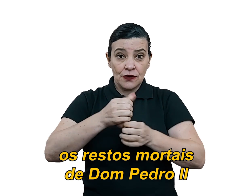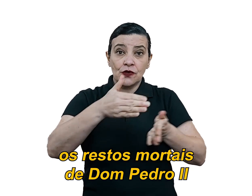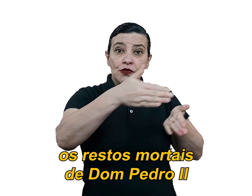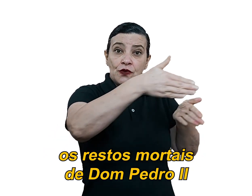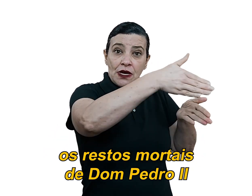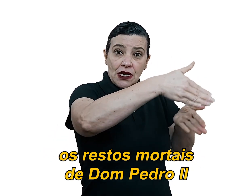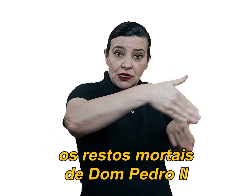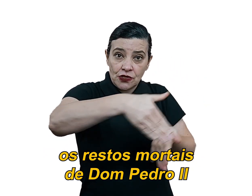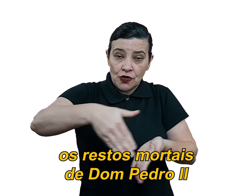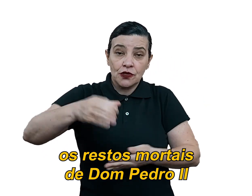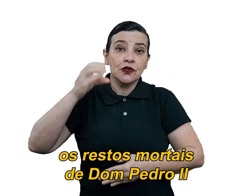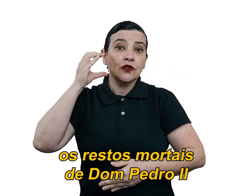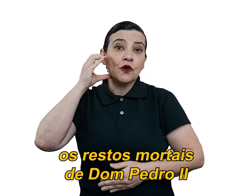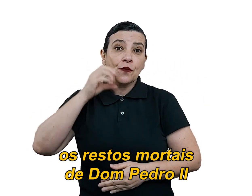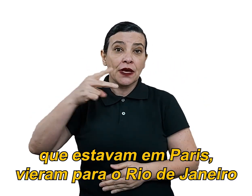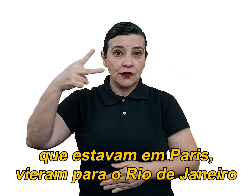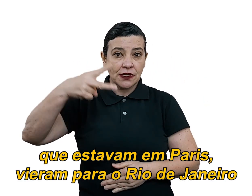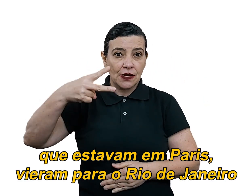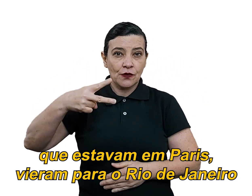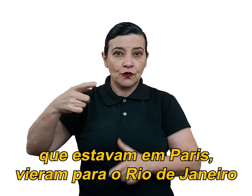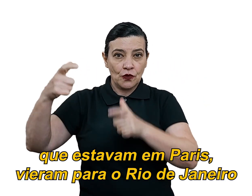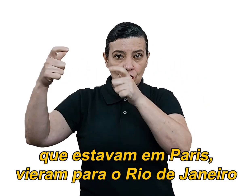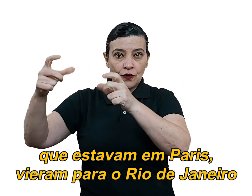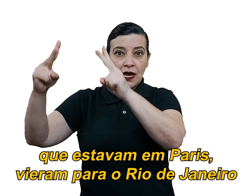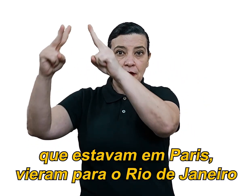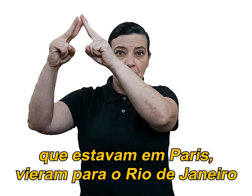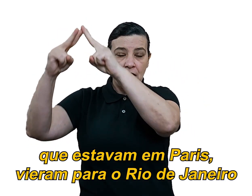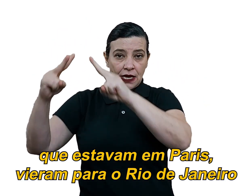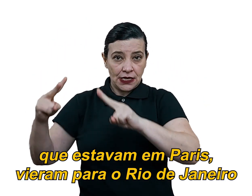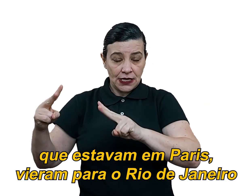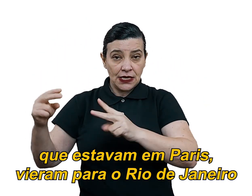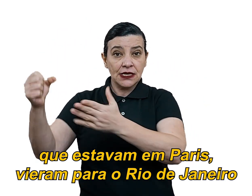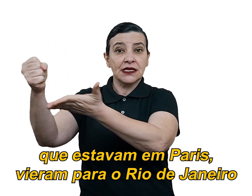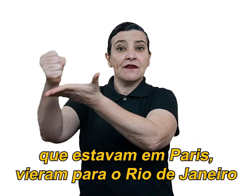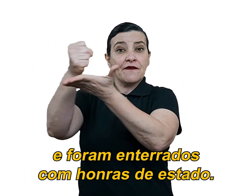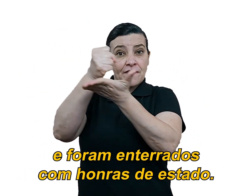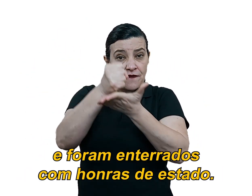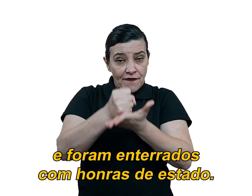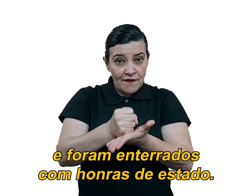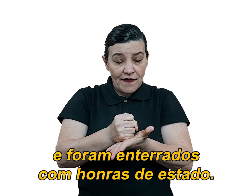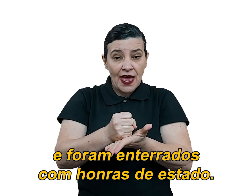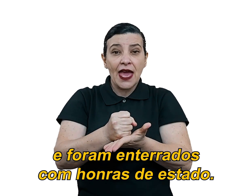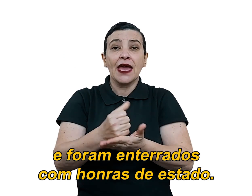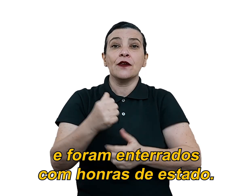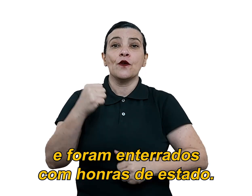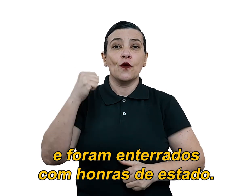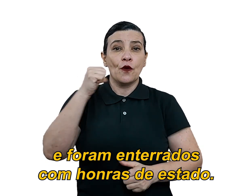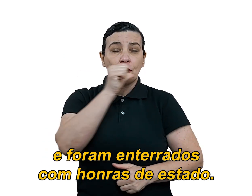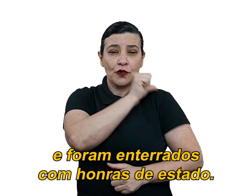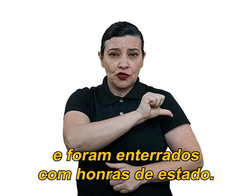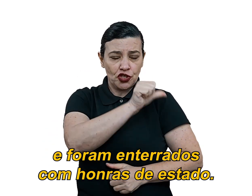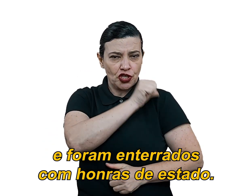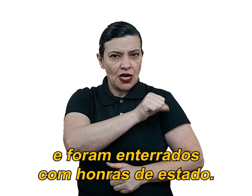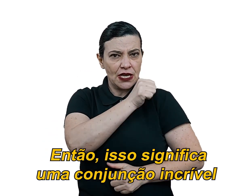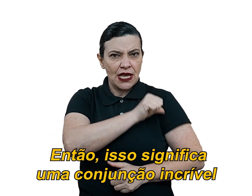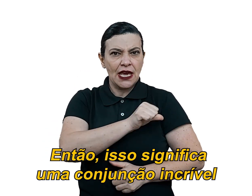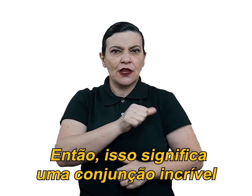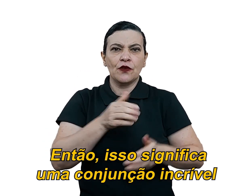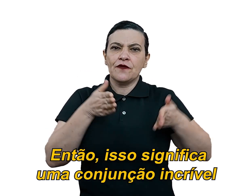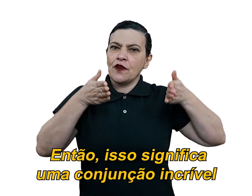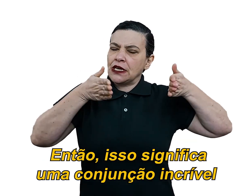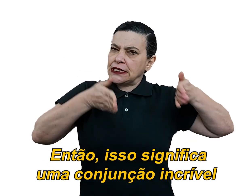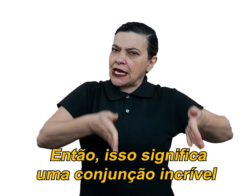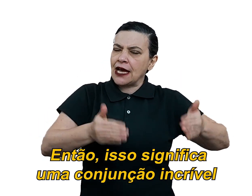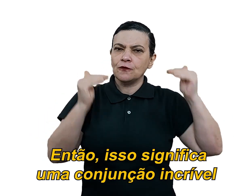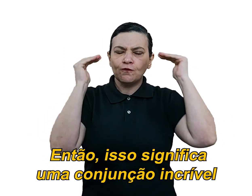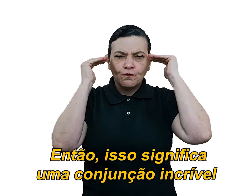restos mortais de Dom Pedro II, que estavam em Paris, vieram para o Rio de Janeiro e foram enterrados com honras de Estado.